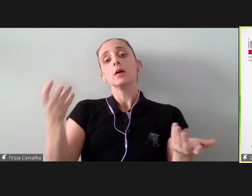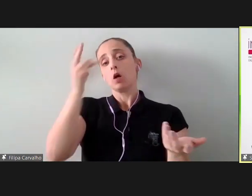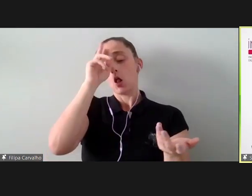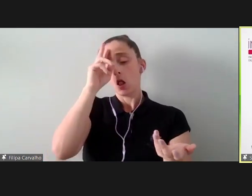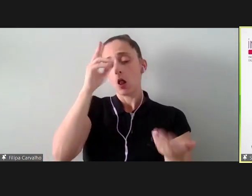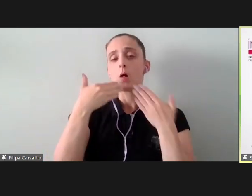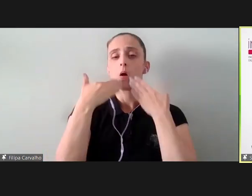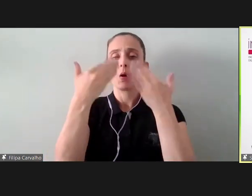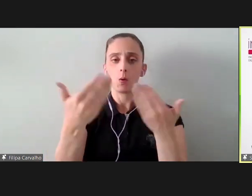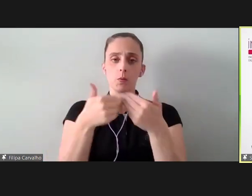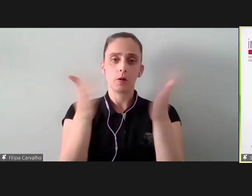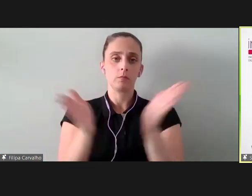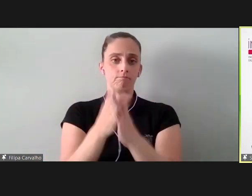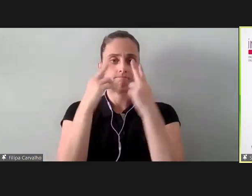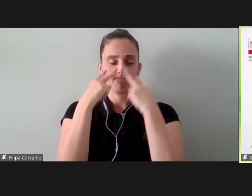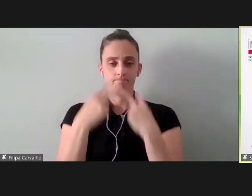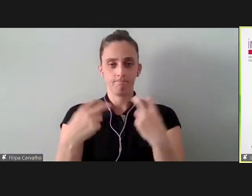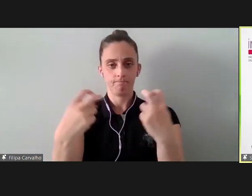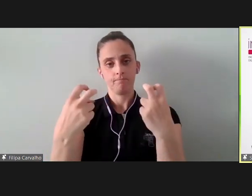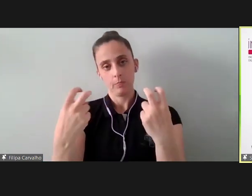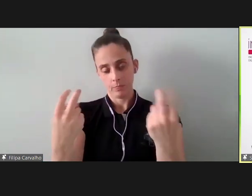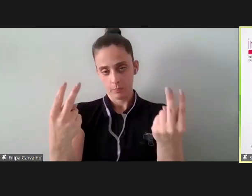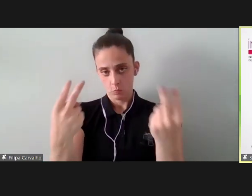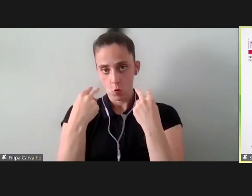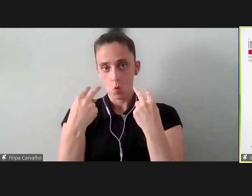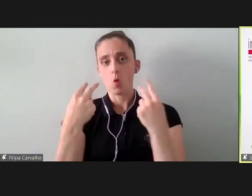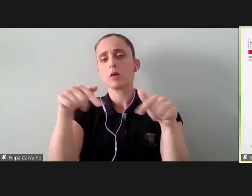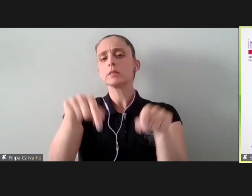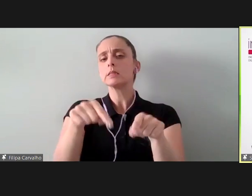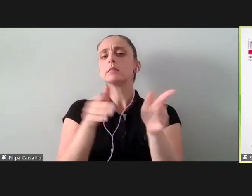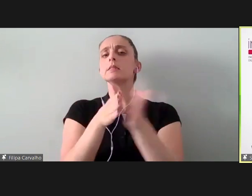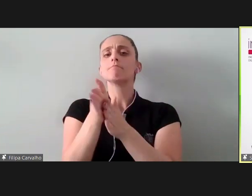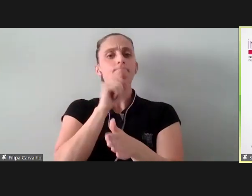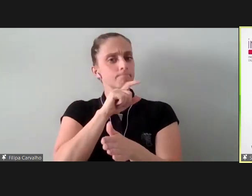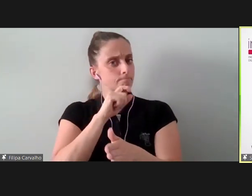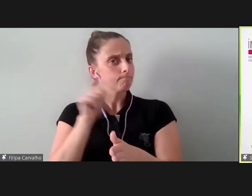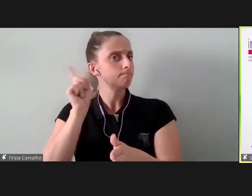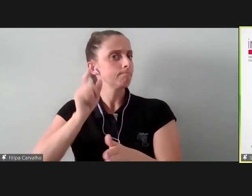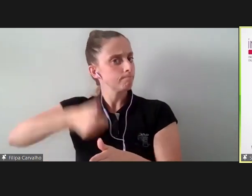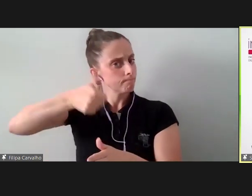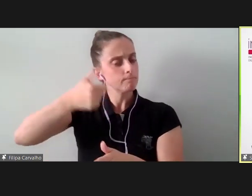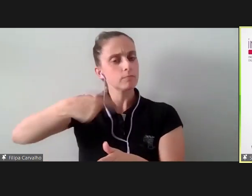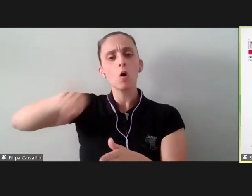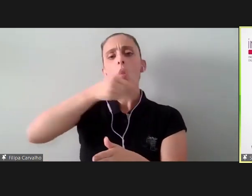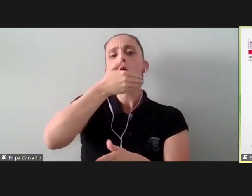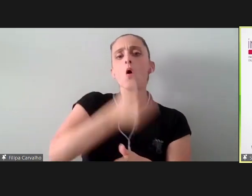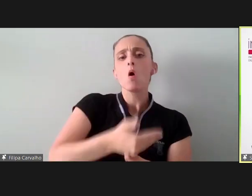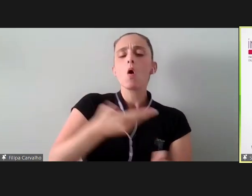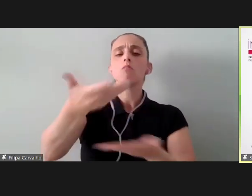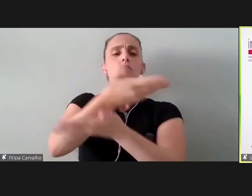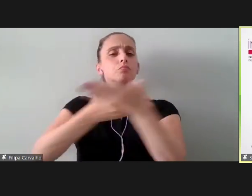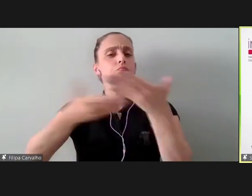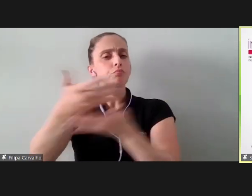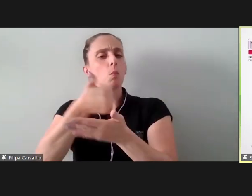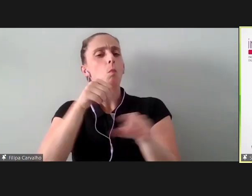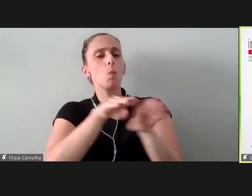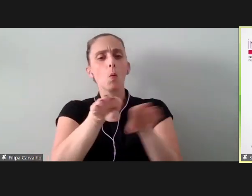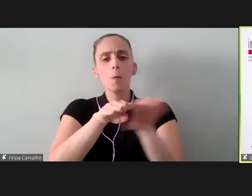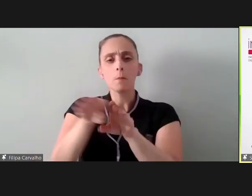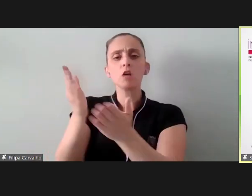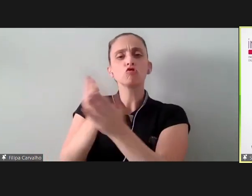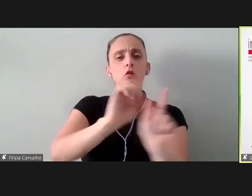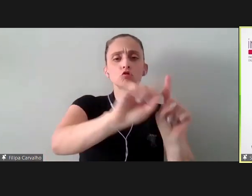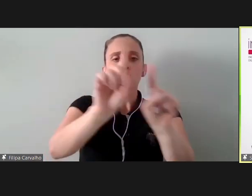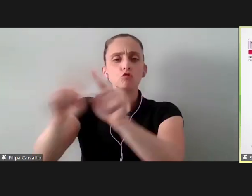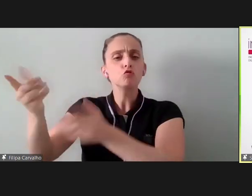presença de todos e de todas, e dizer-vos que esta é uma excelente oportunidade para partilharmos experiências, boas práticas entre escolas